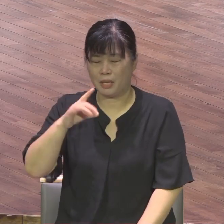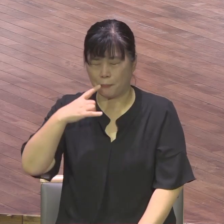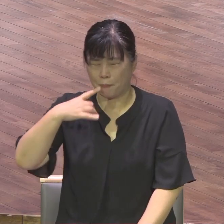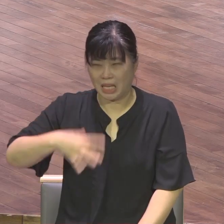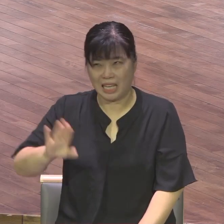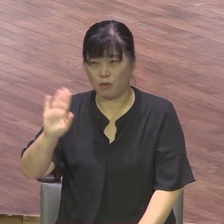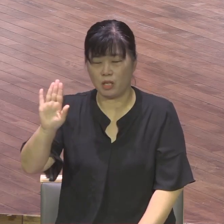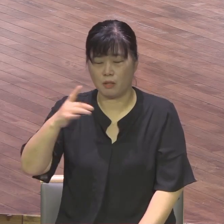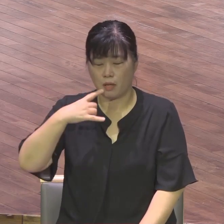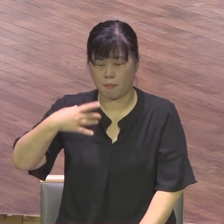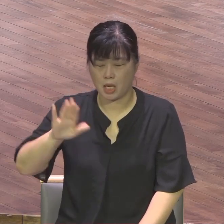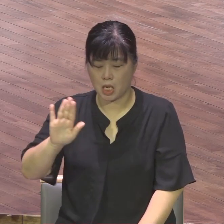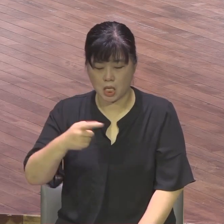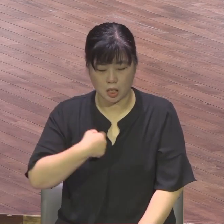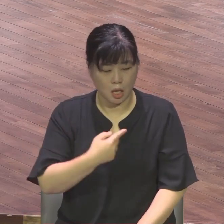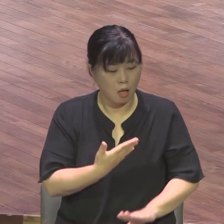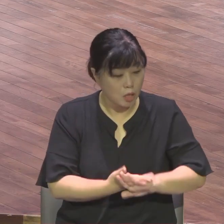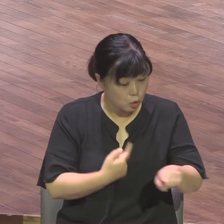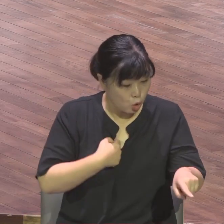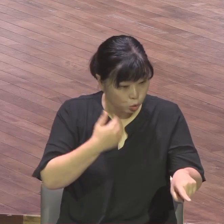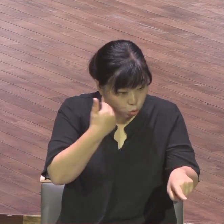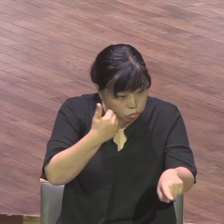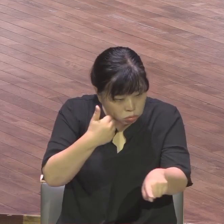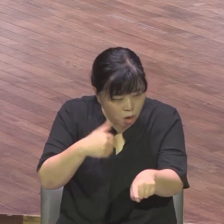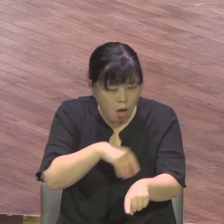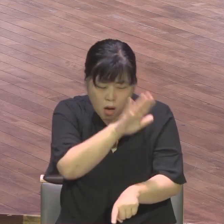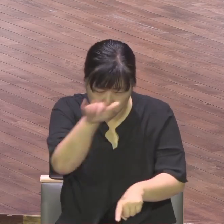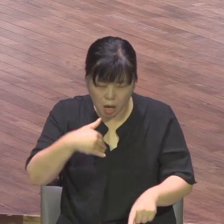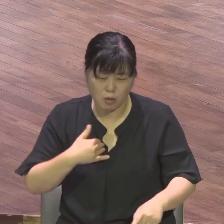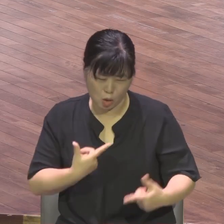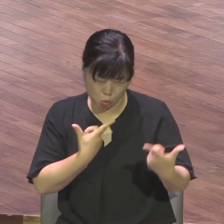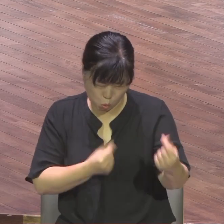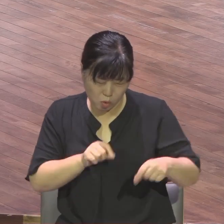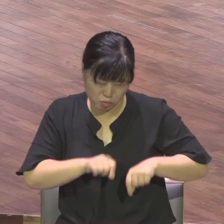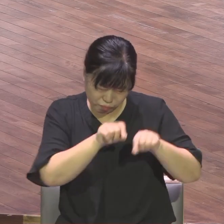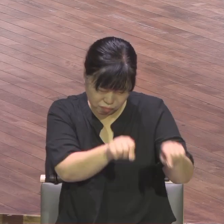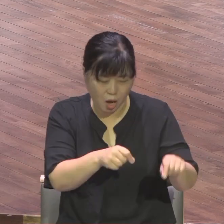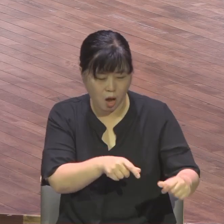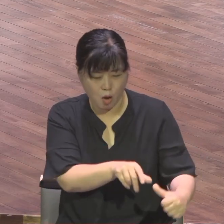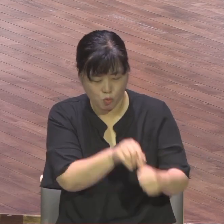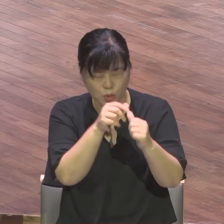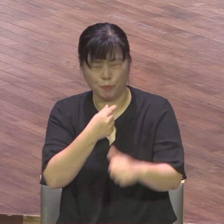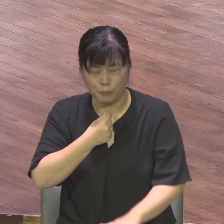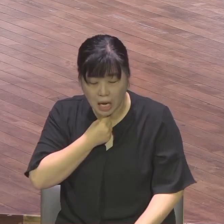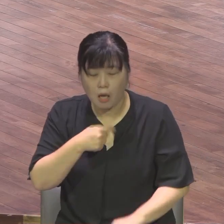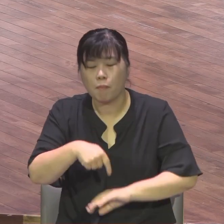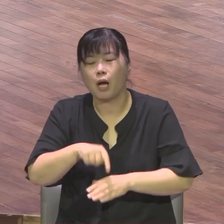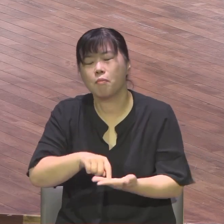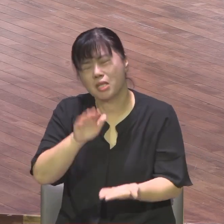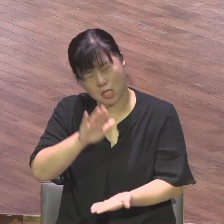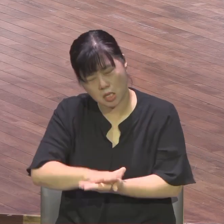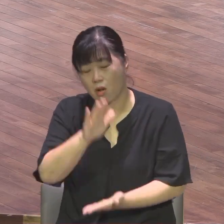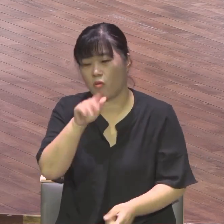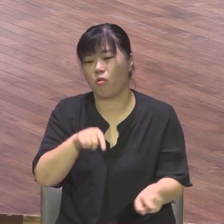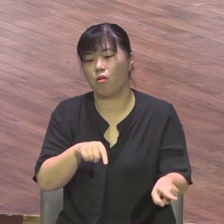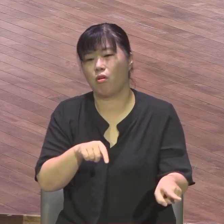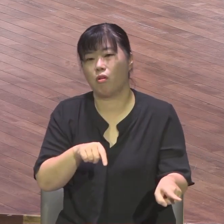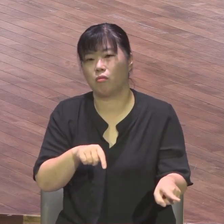정말 구원받았다 하면 우리는 함께 기도하고 함께 응답받고 함께 언약적 도전에 나가야